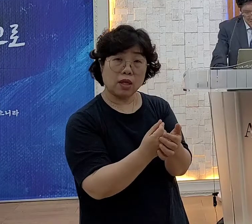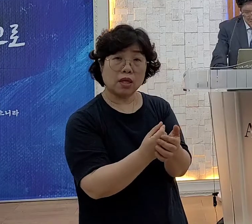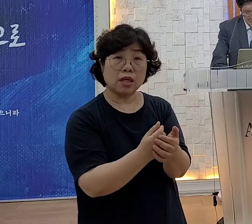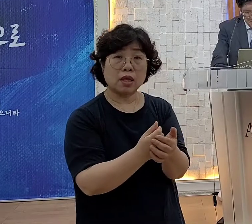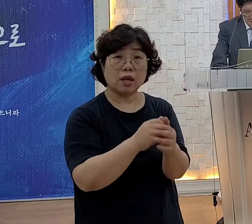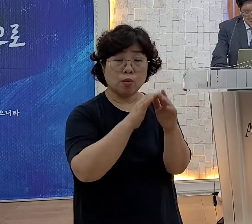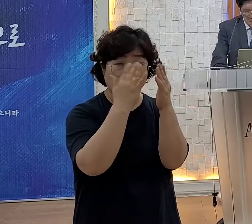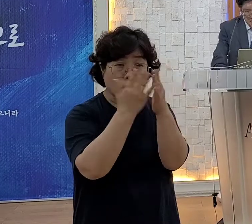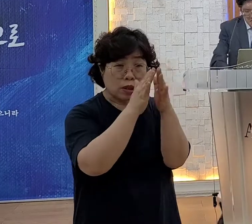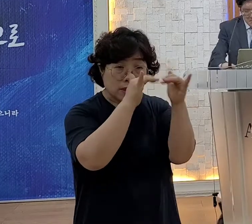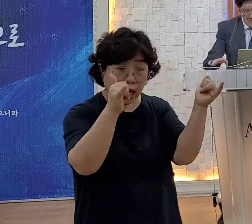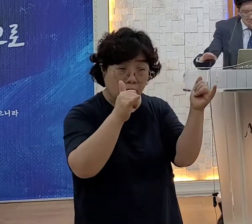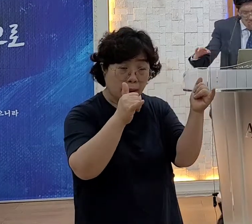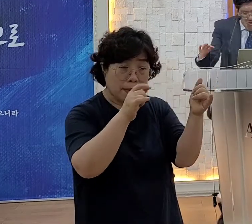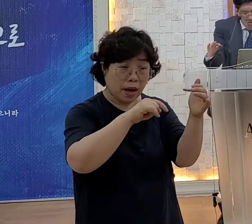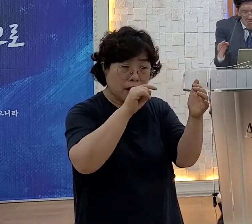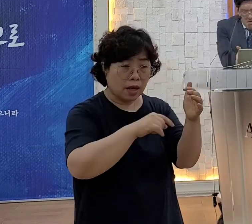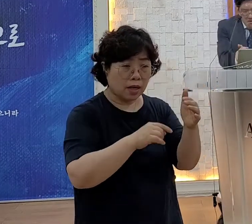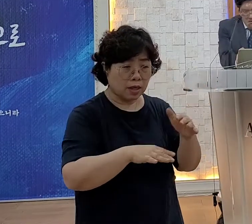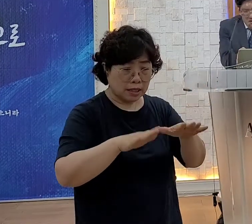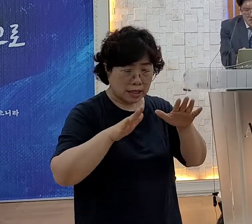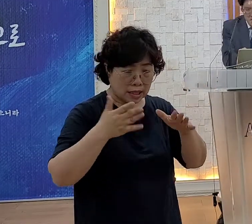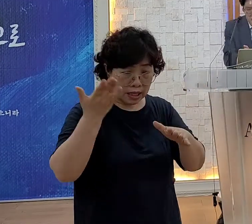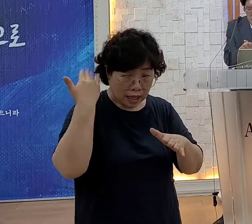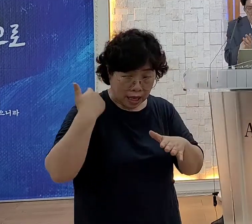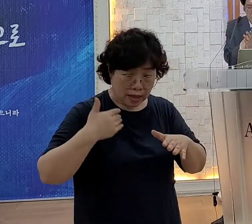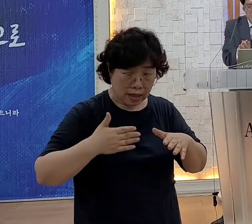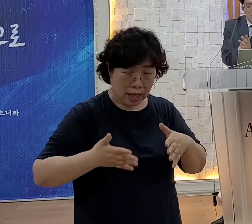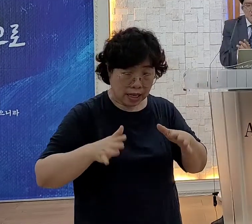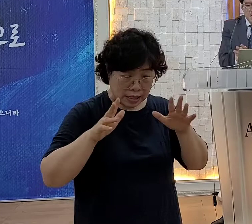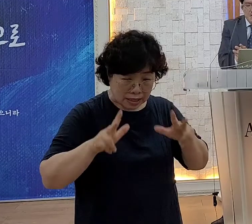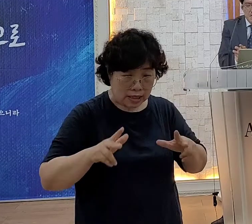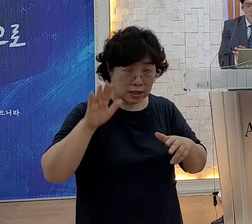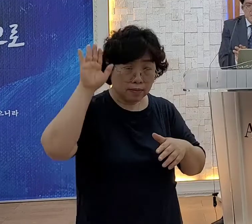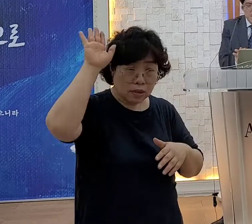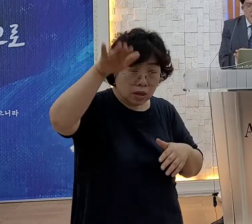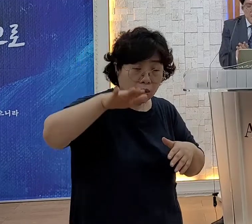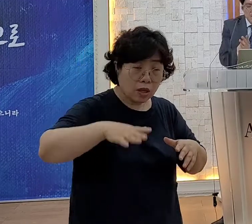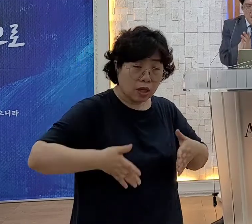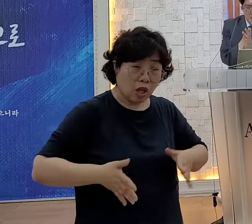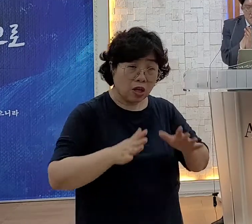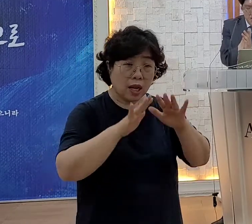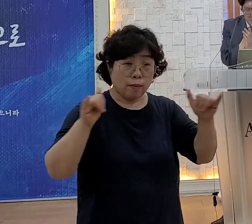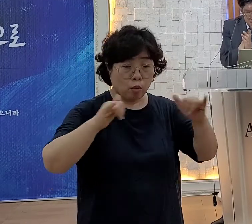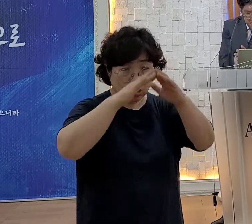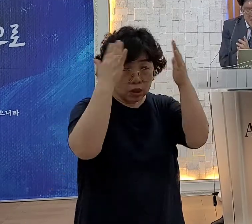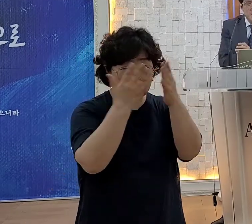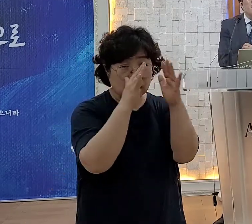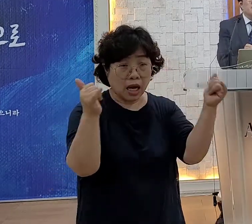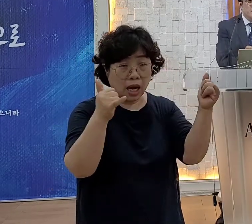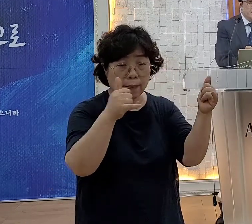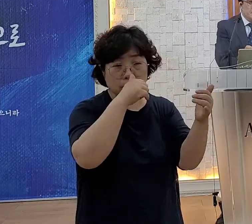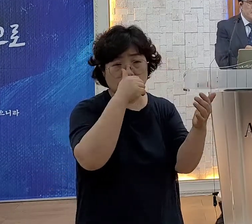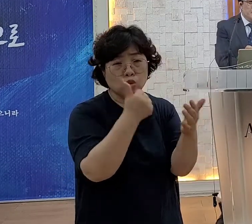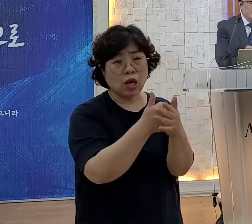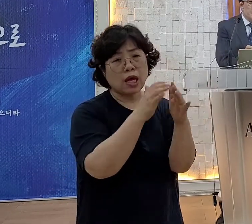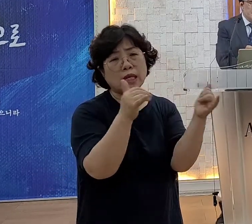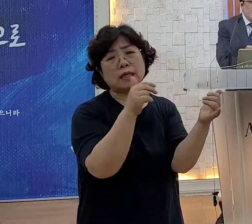거예요. 그래서 전부 다 과거 시제 안에 넣어가지고 모든 사람이 이미 다 죄를 범하였음에, 이